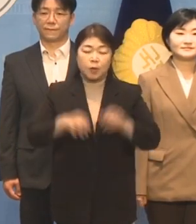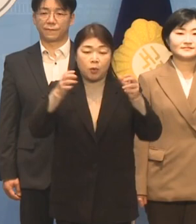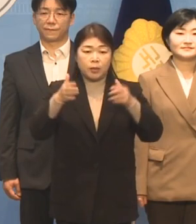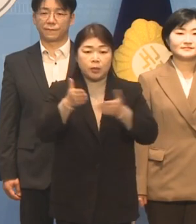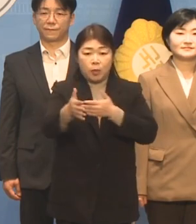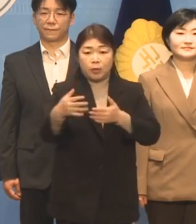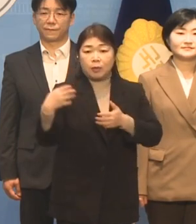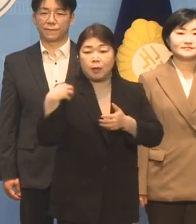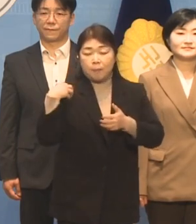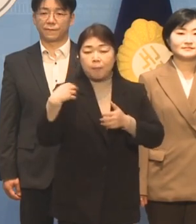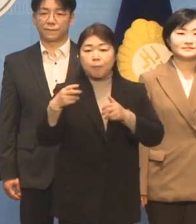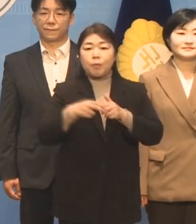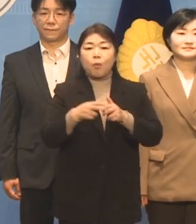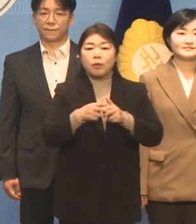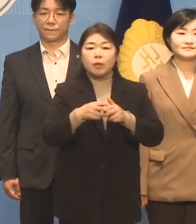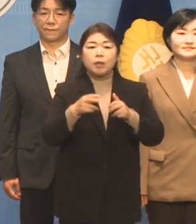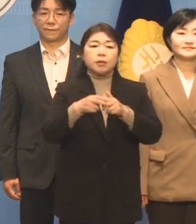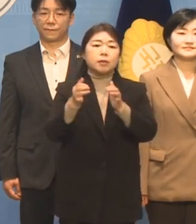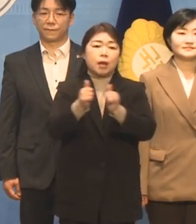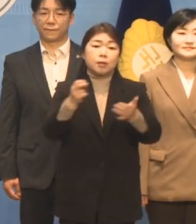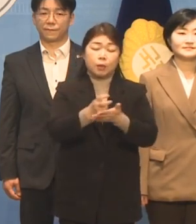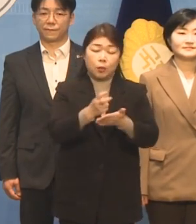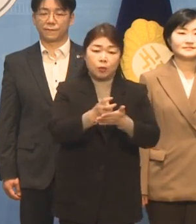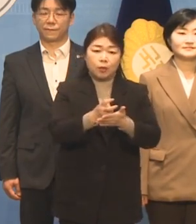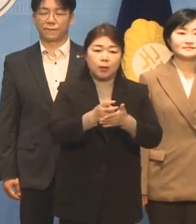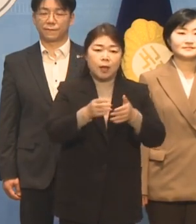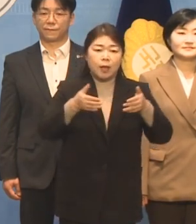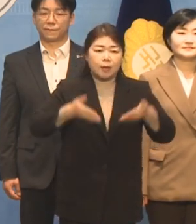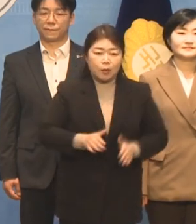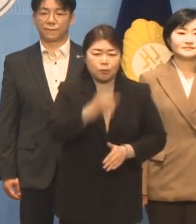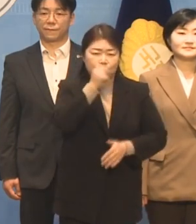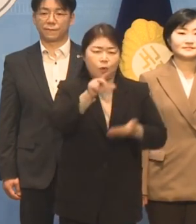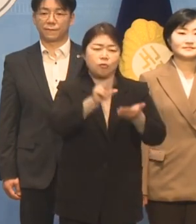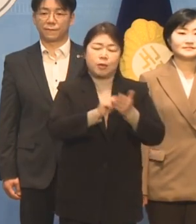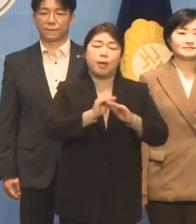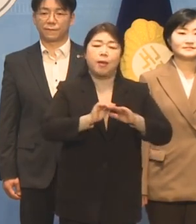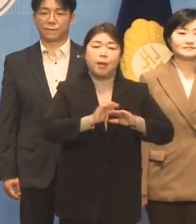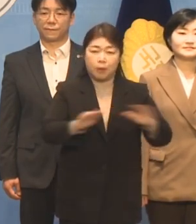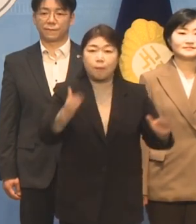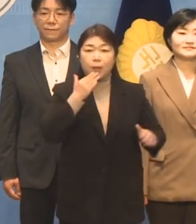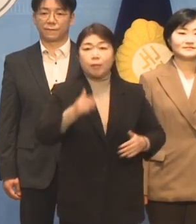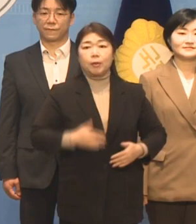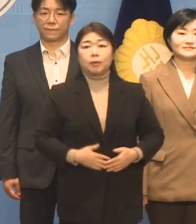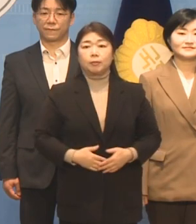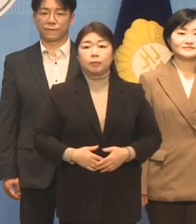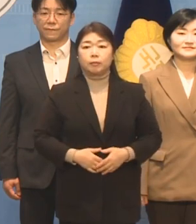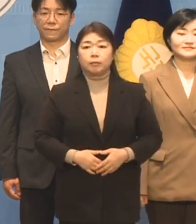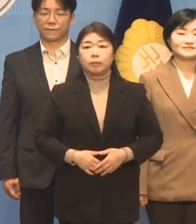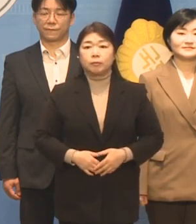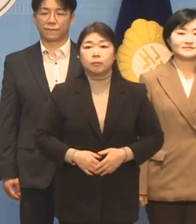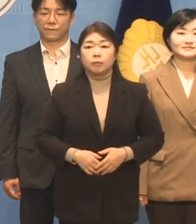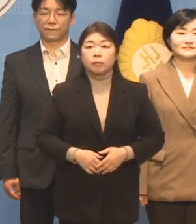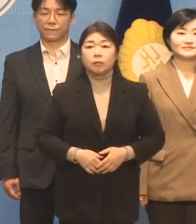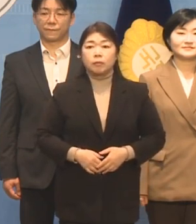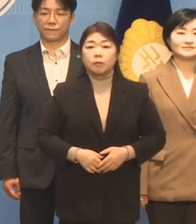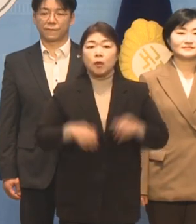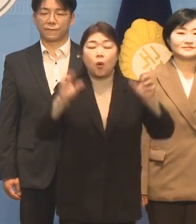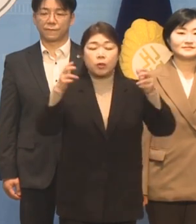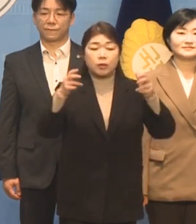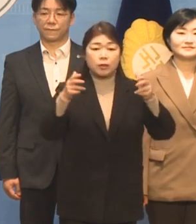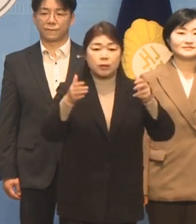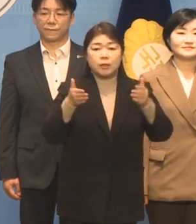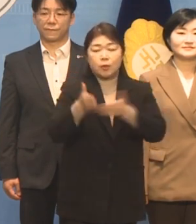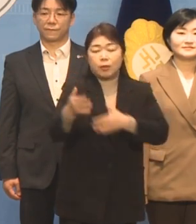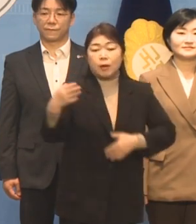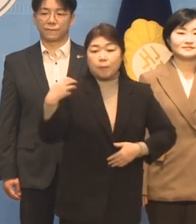대책이자 획기적인 저출생 대책이 될 것입니다. 어린이 주치의 제도를 시행하면서 새진보연합은